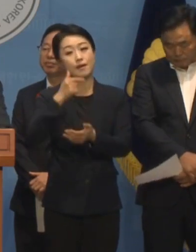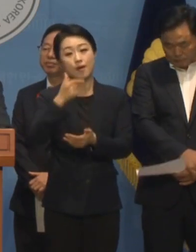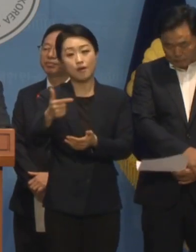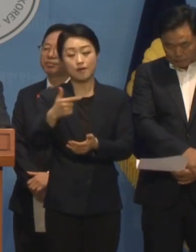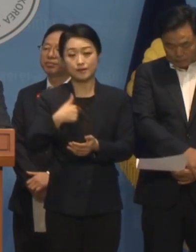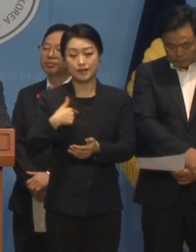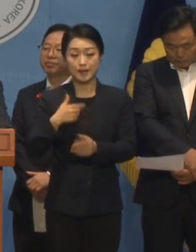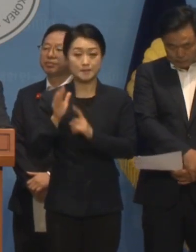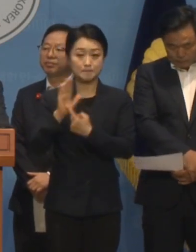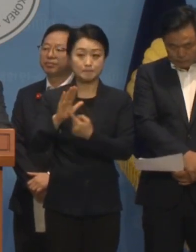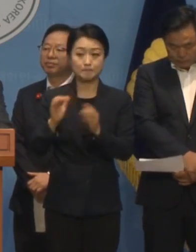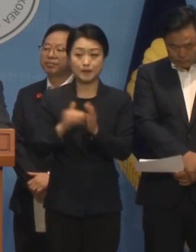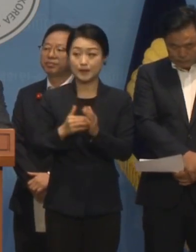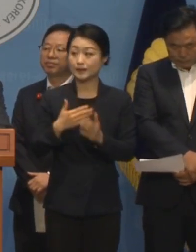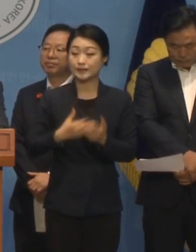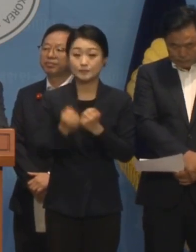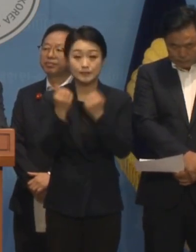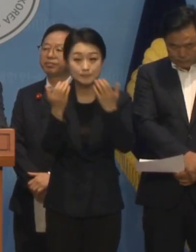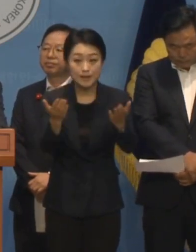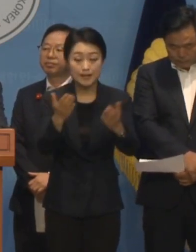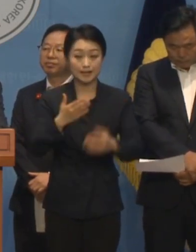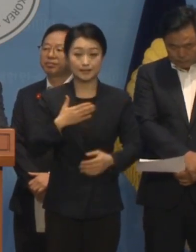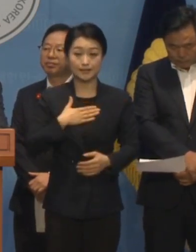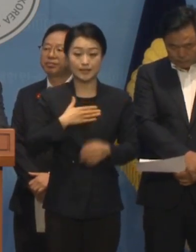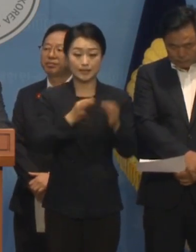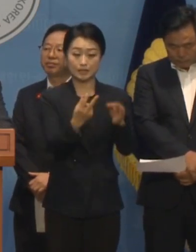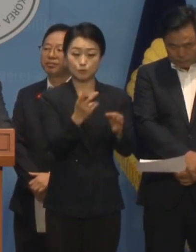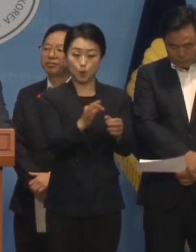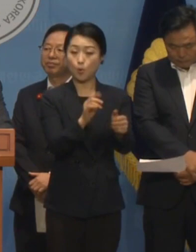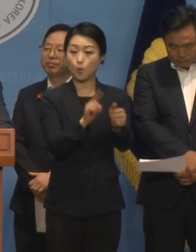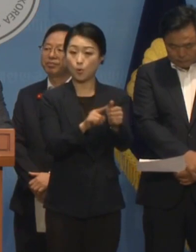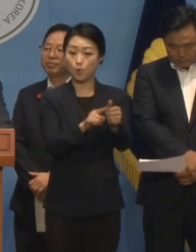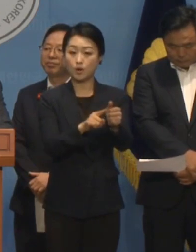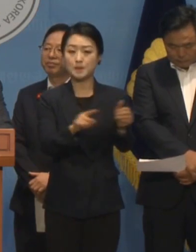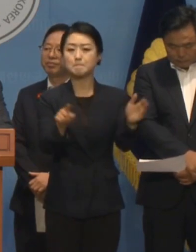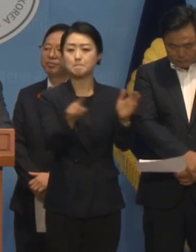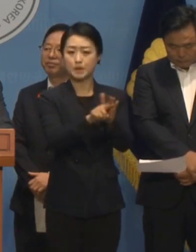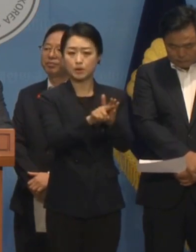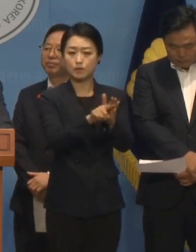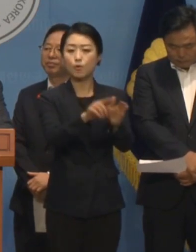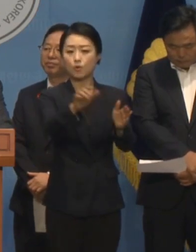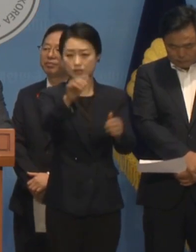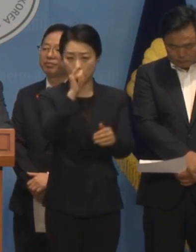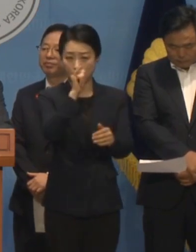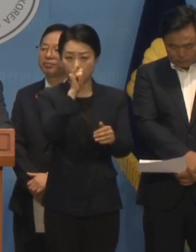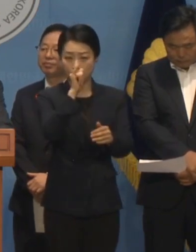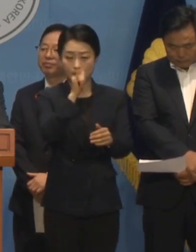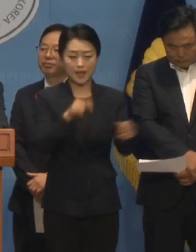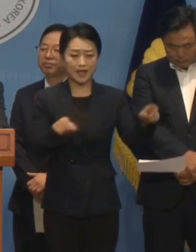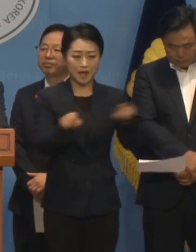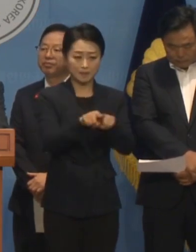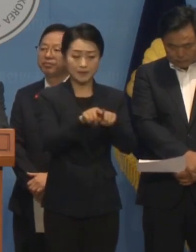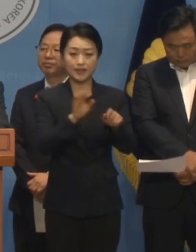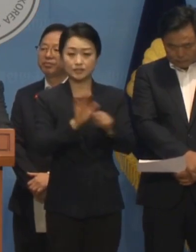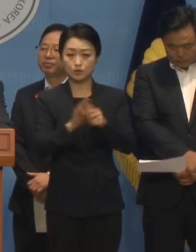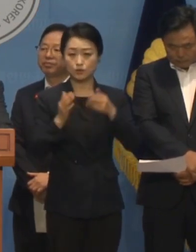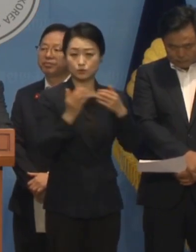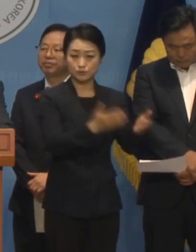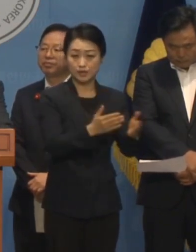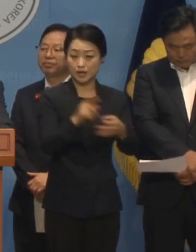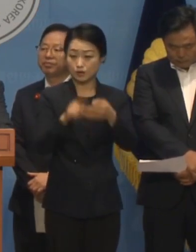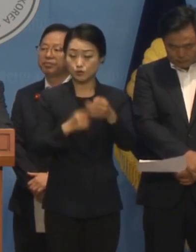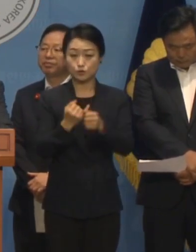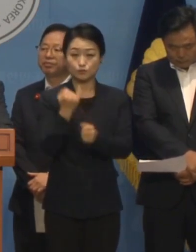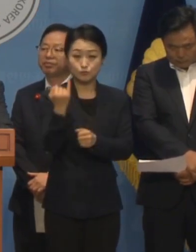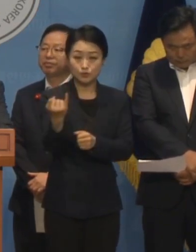비판해왔습니다. 분명히 말씀드립니다. 저는 김용 부원장을 믿고 신뢰하고 그리고 함께합니다. 김건희 여사